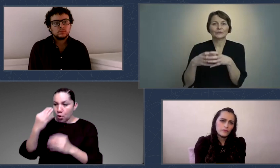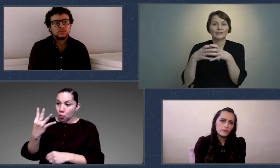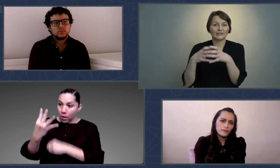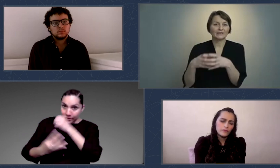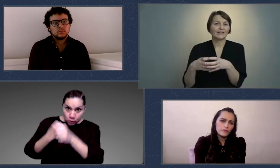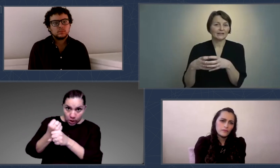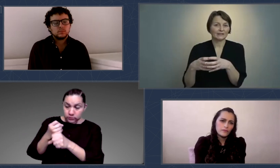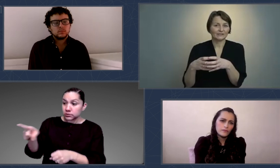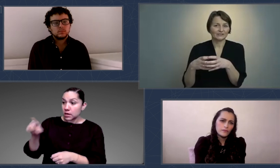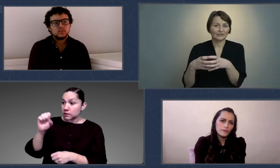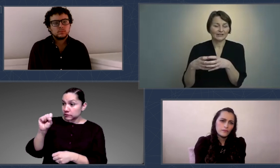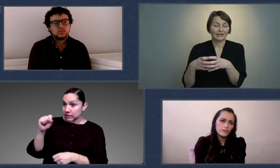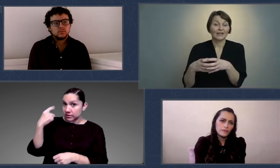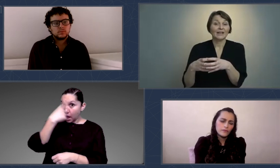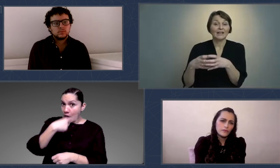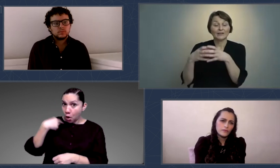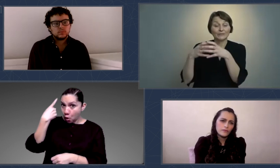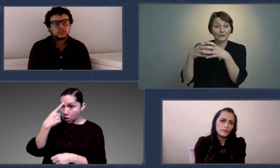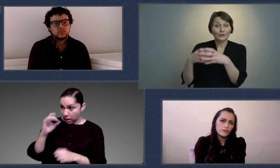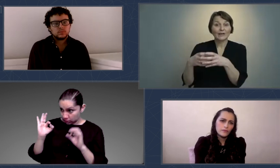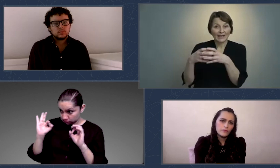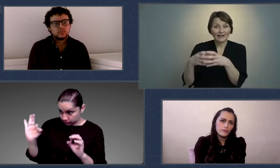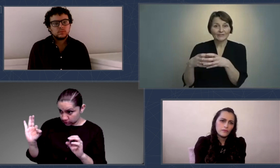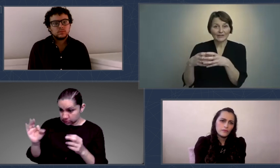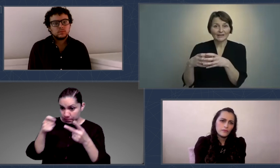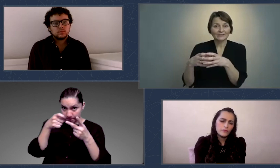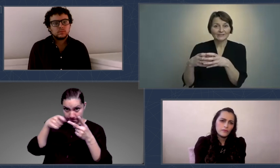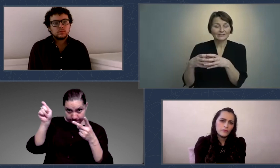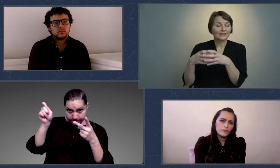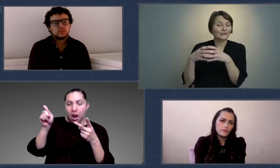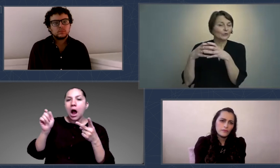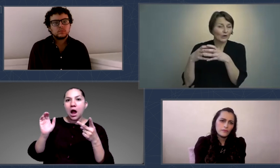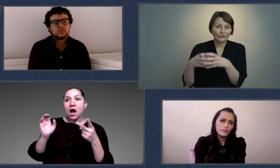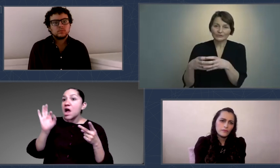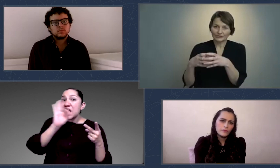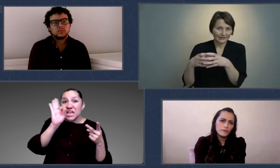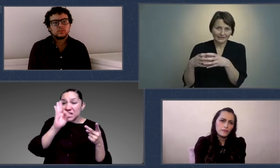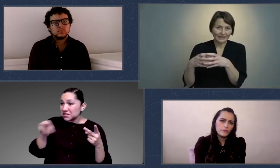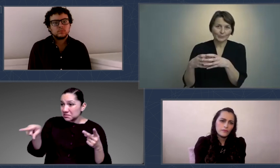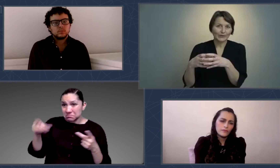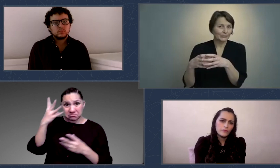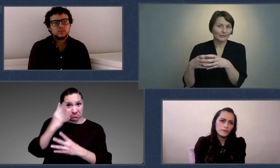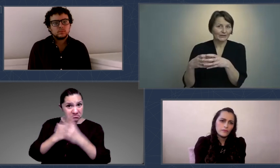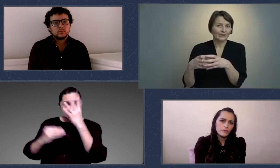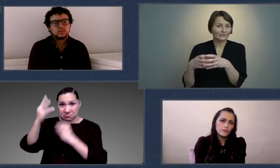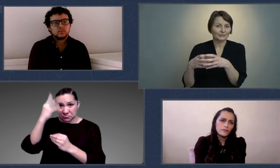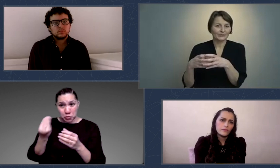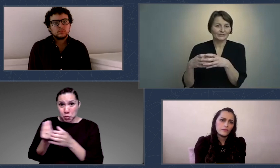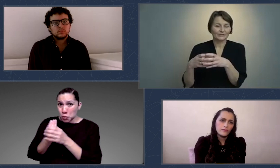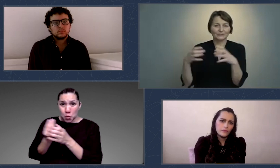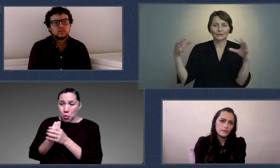de 4 años no demuestras eh, que has tenido